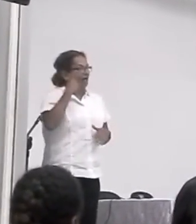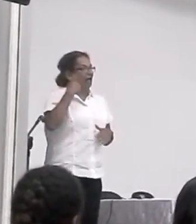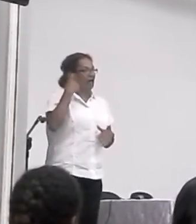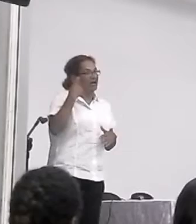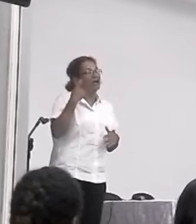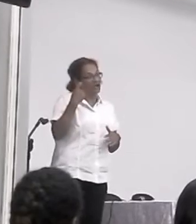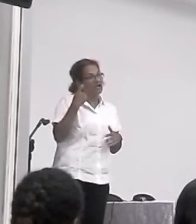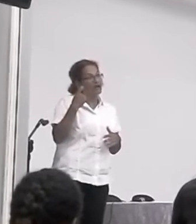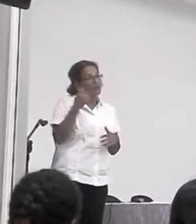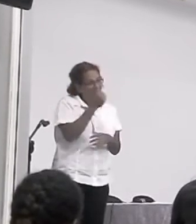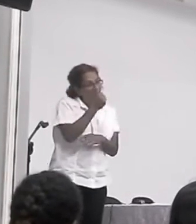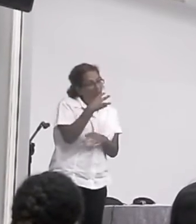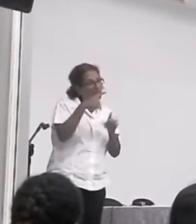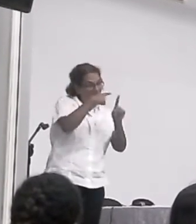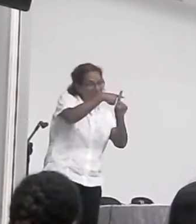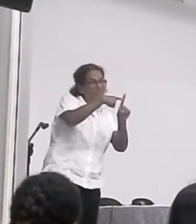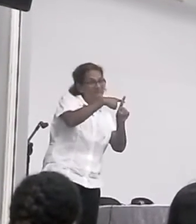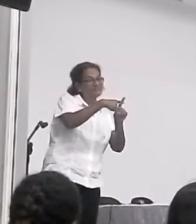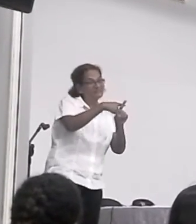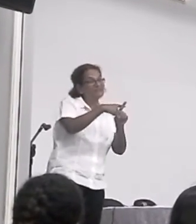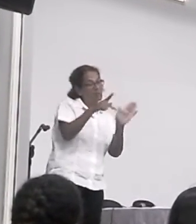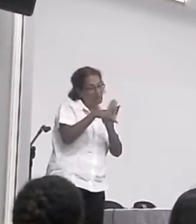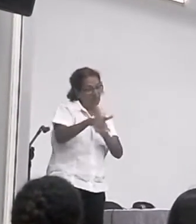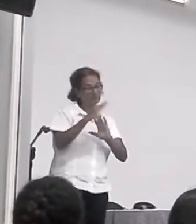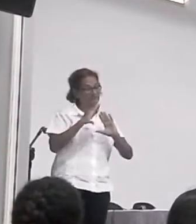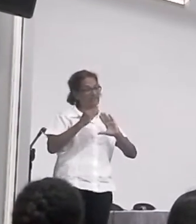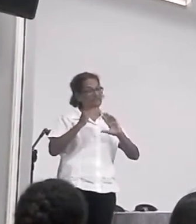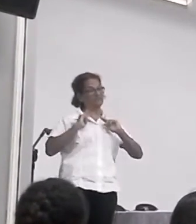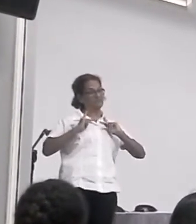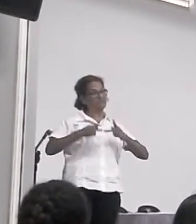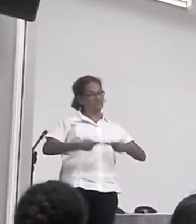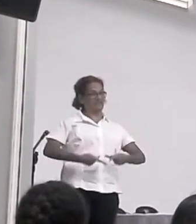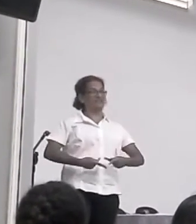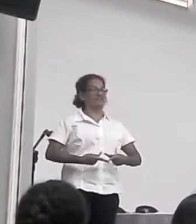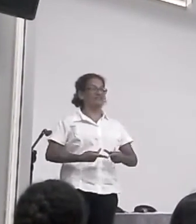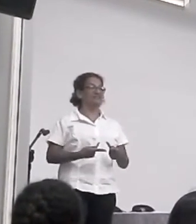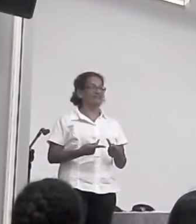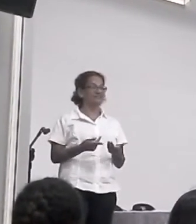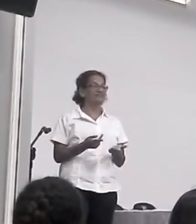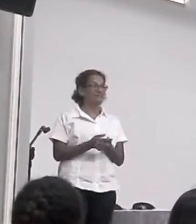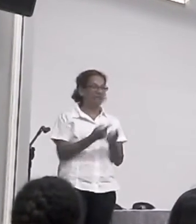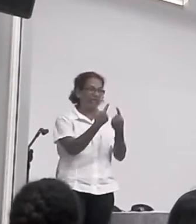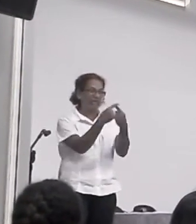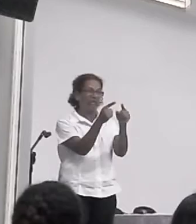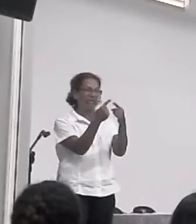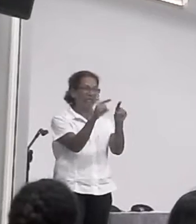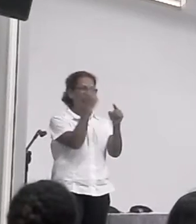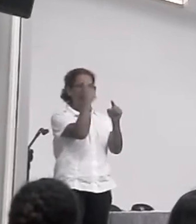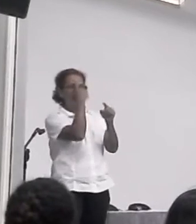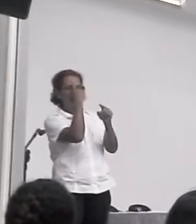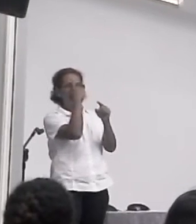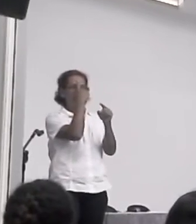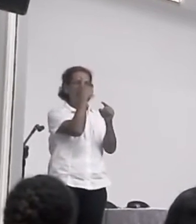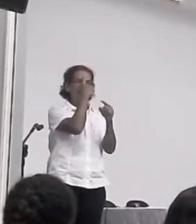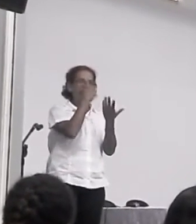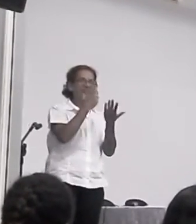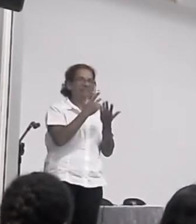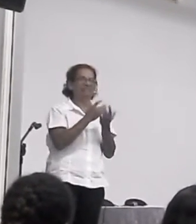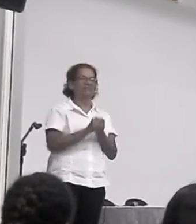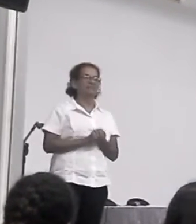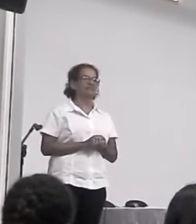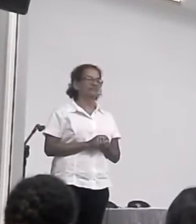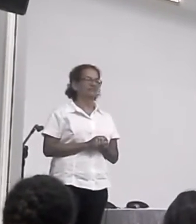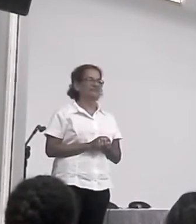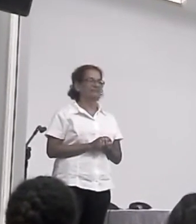coisa positiva a ciência humana ser uma torre de marfil. A gente fica isolado, tá?